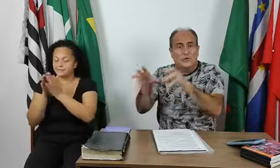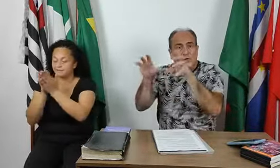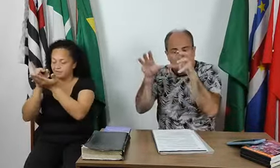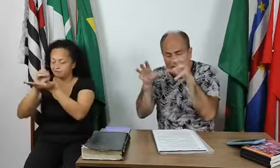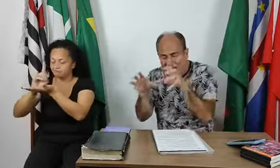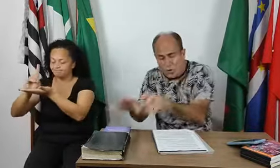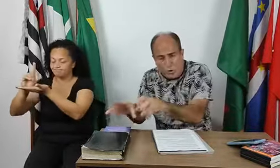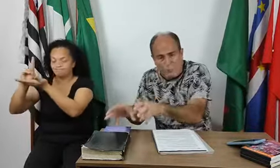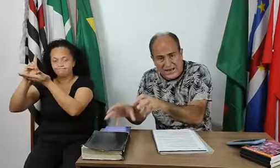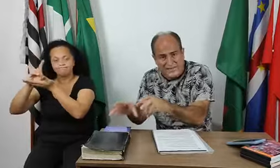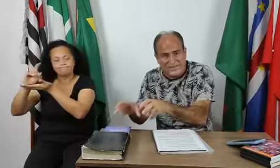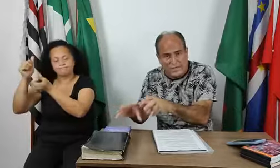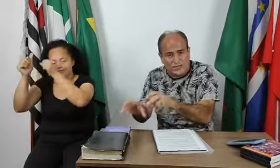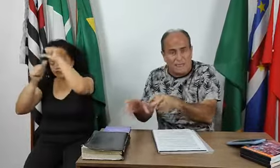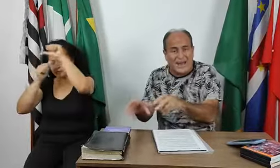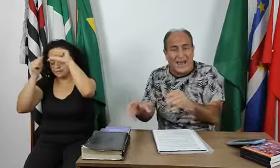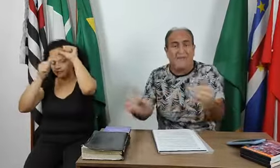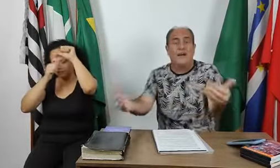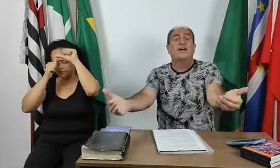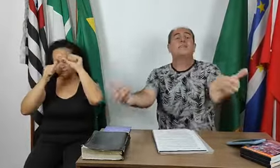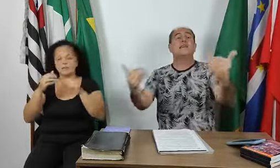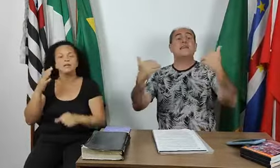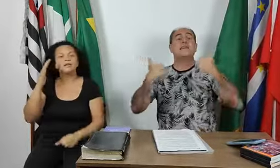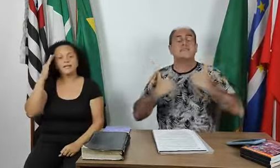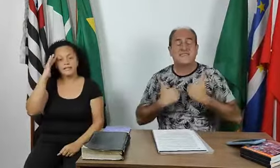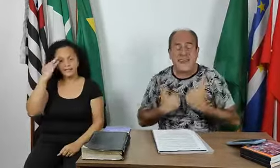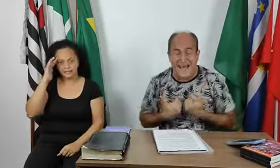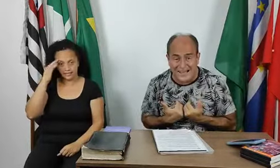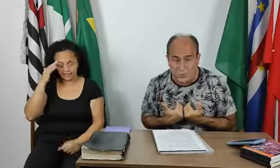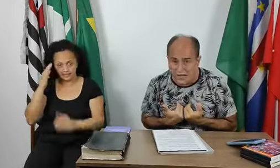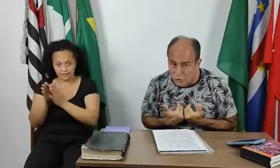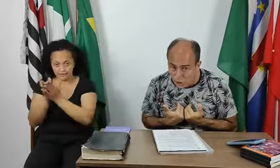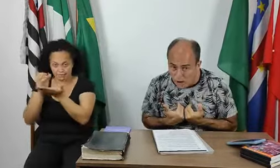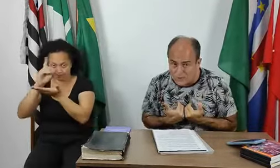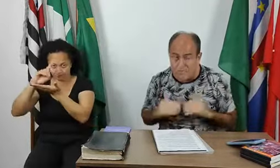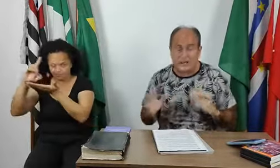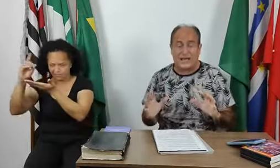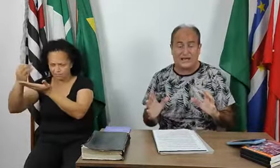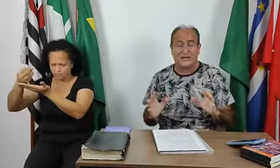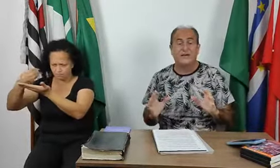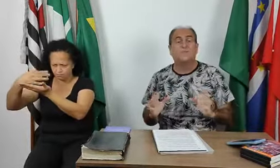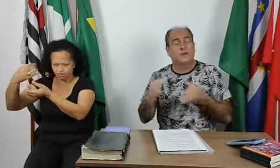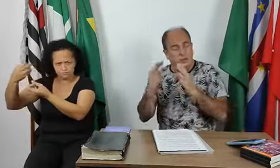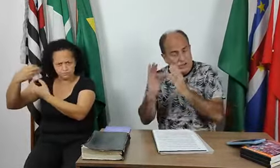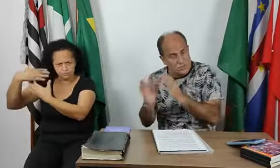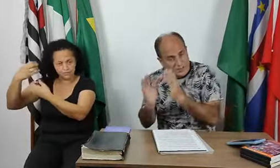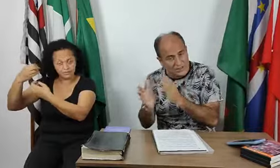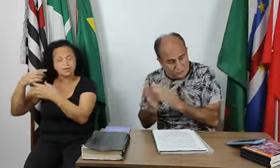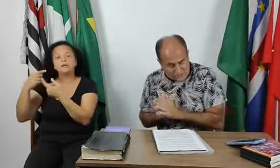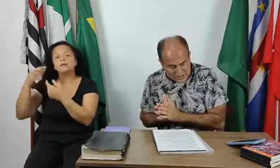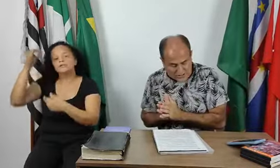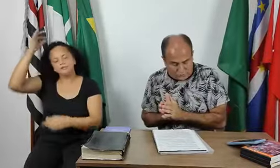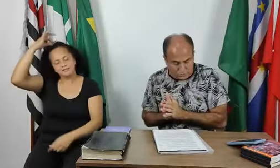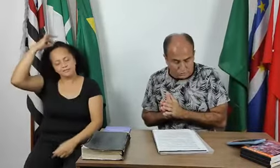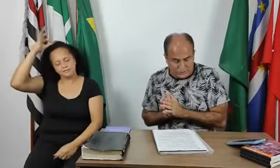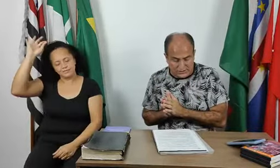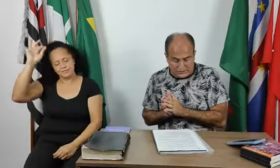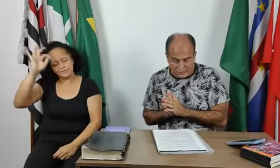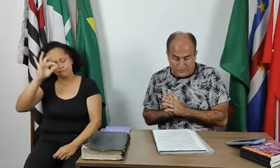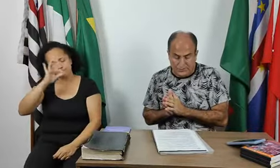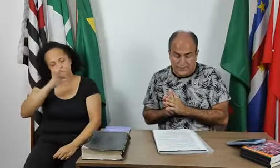revelação, pela compreensão da palavra, ministrado a nós, por quem? Pelo Espírito